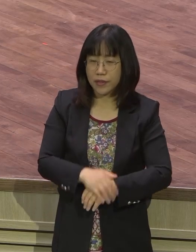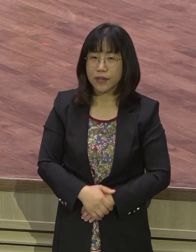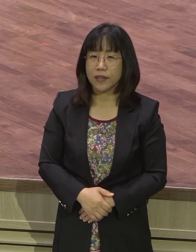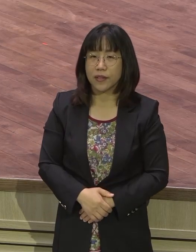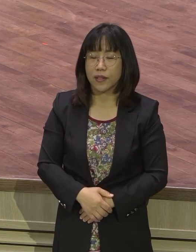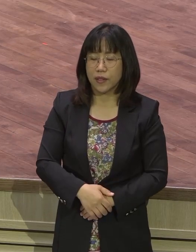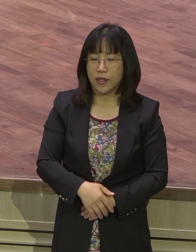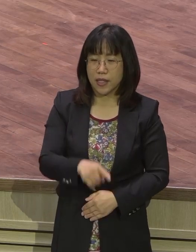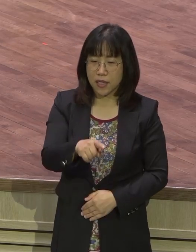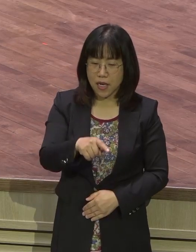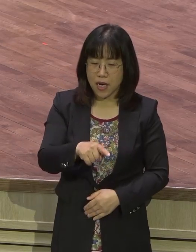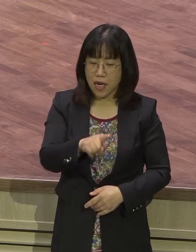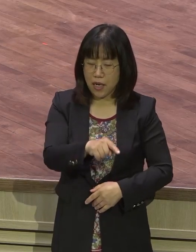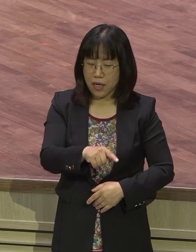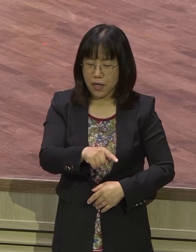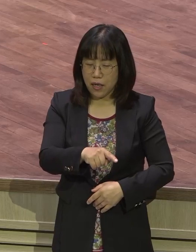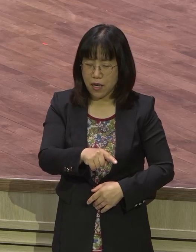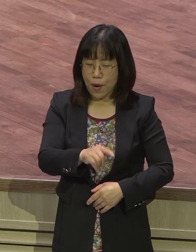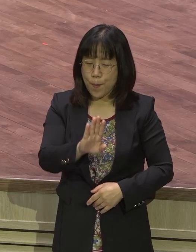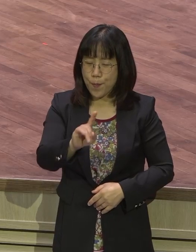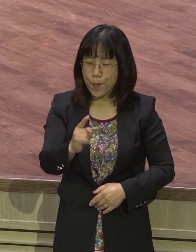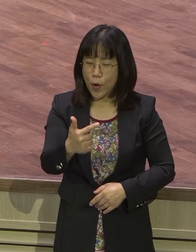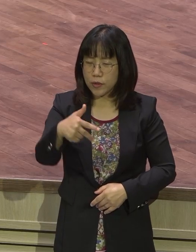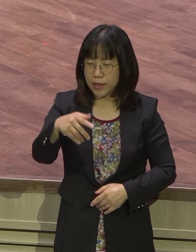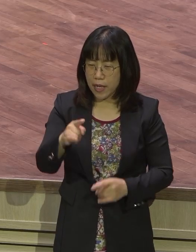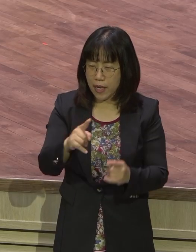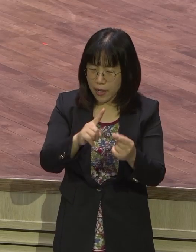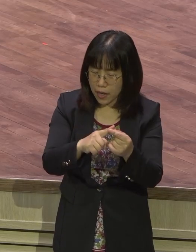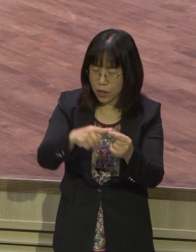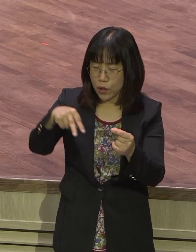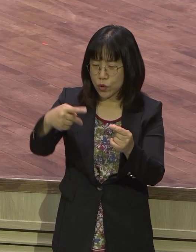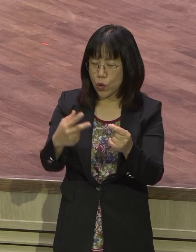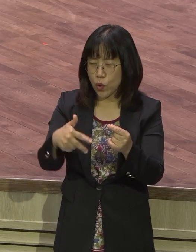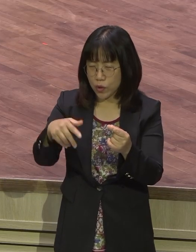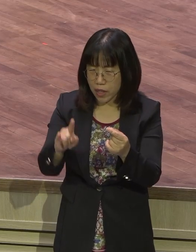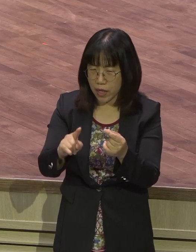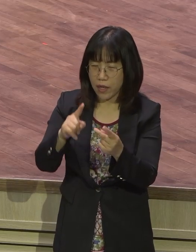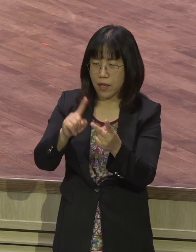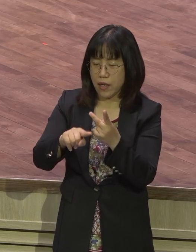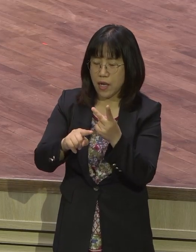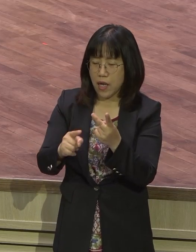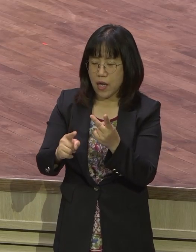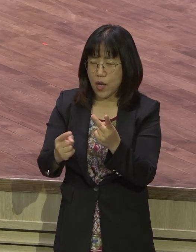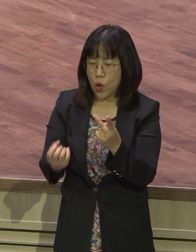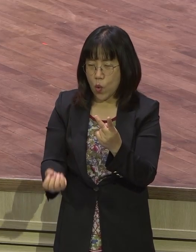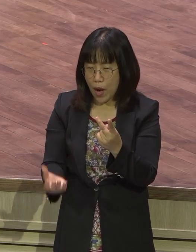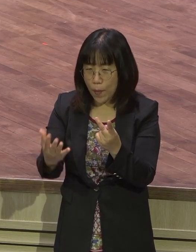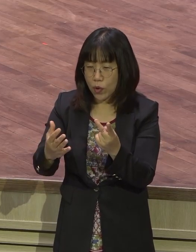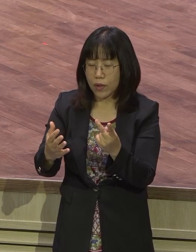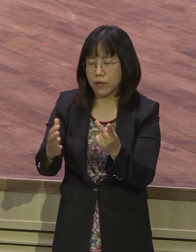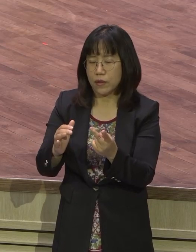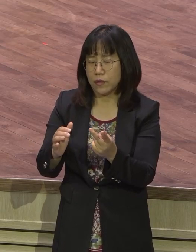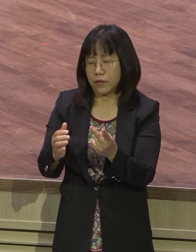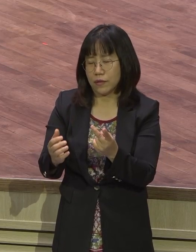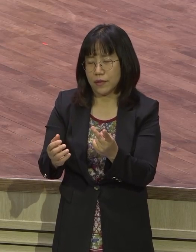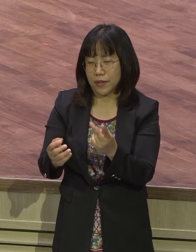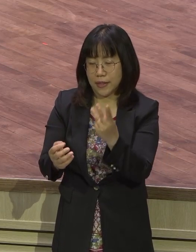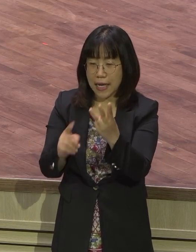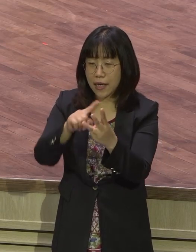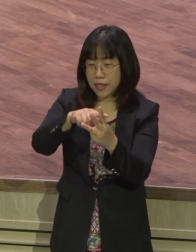하나만으로 드리지 않고 번지와 화목제 함께 드렸습니다 하나님께서 번제를 연락하실 때 감사함으로